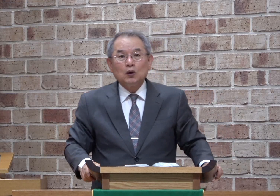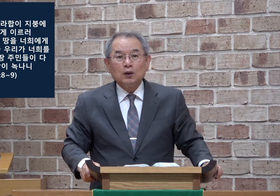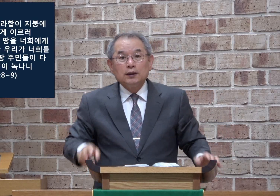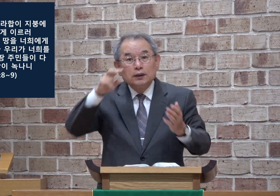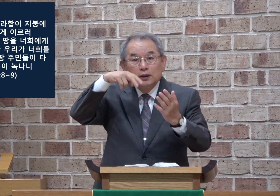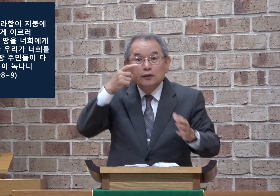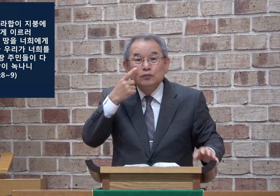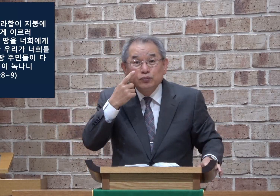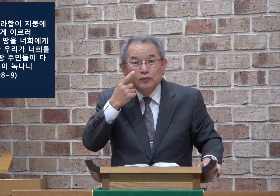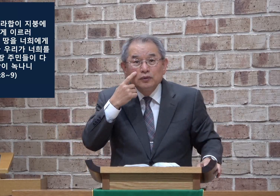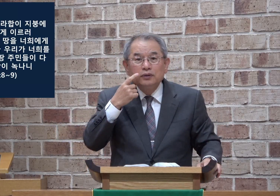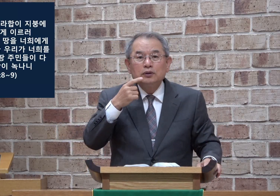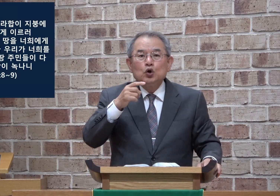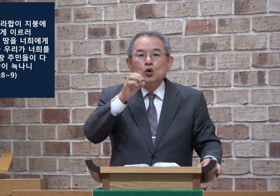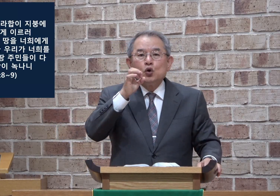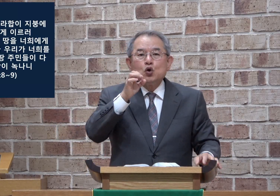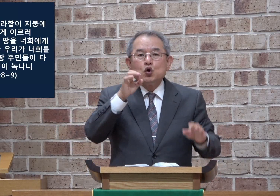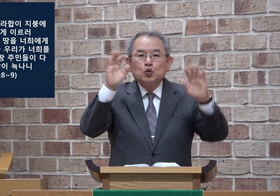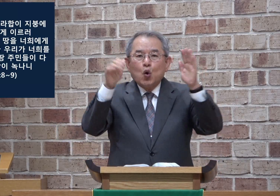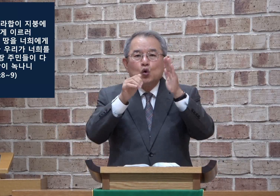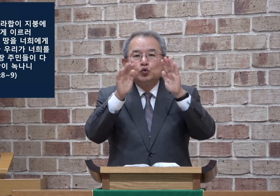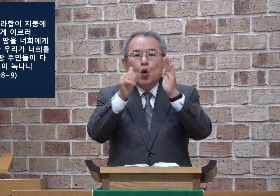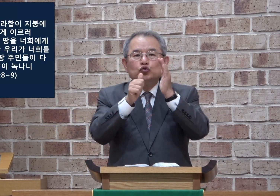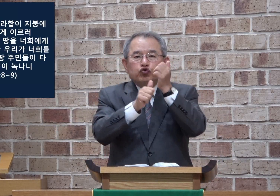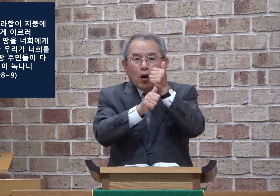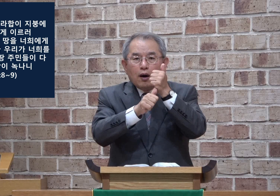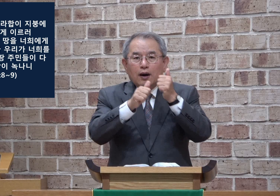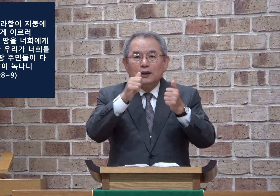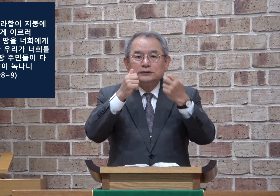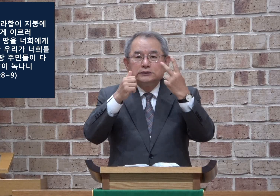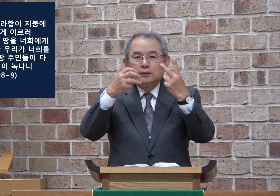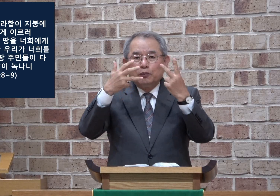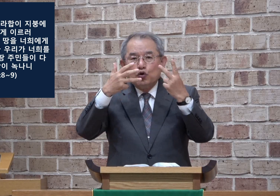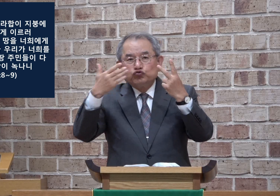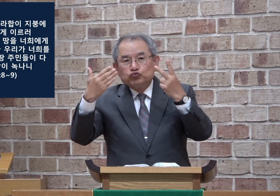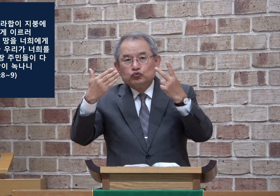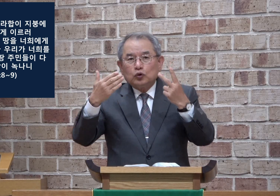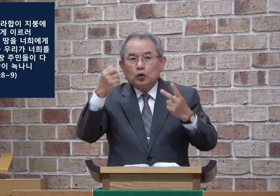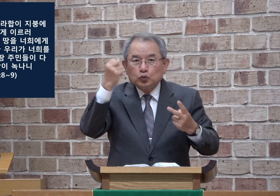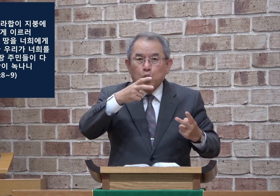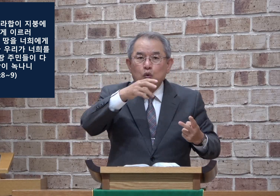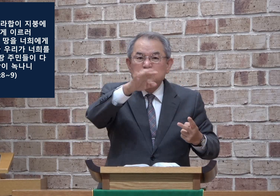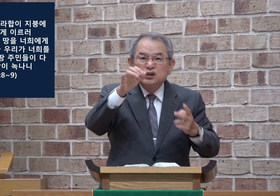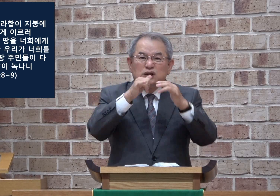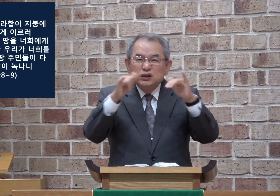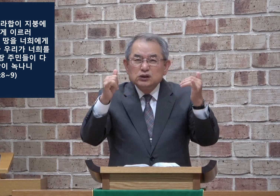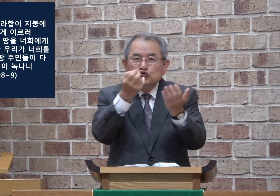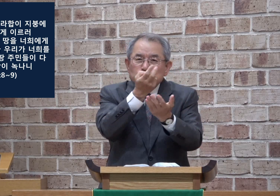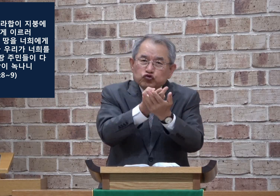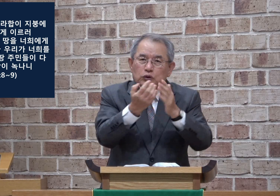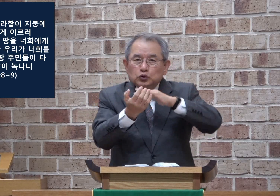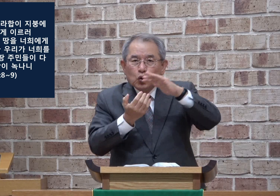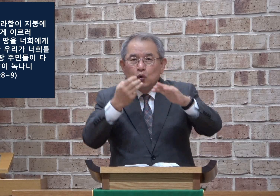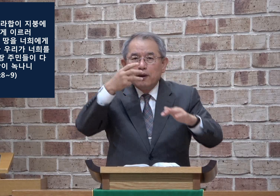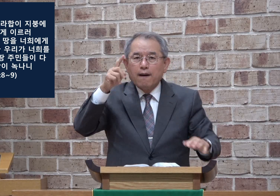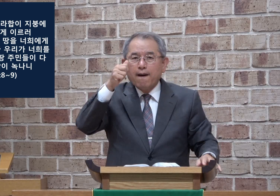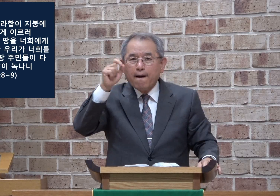한번 읽어볼까요? 여호수아 2장 8절부터 9절까지의 말씀이에요. 또 그들이 눕기 전에